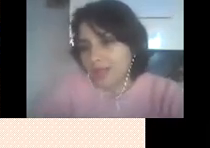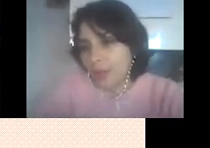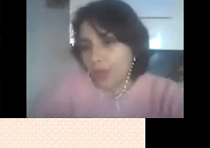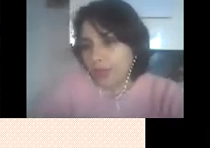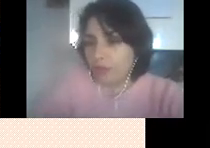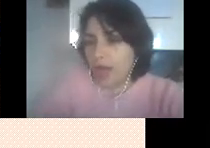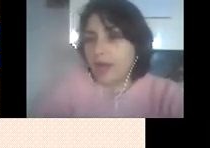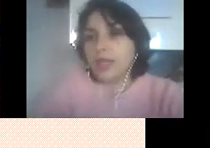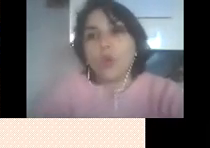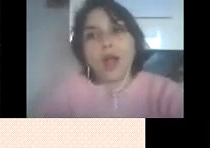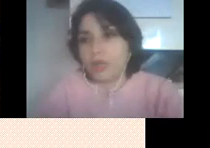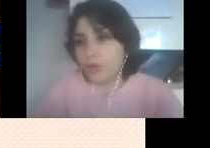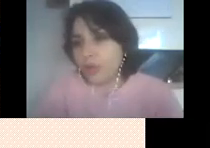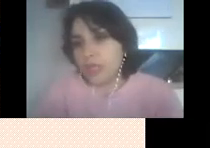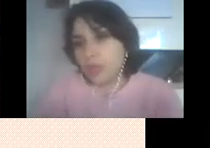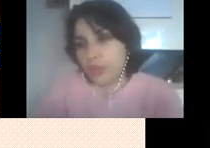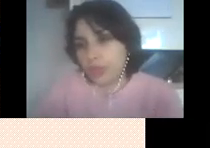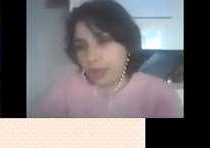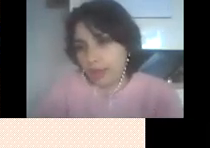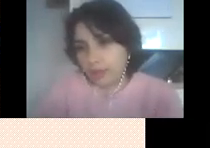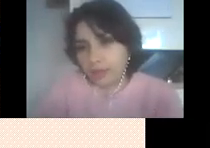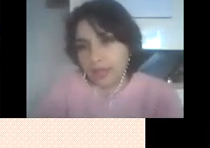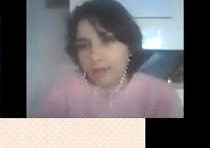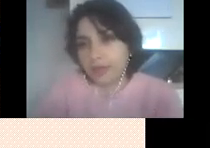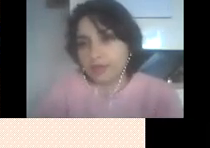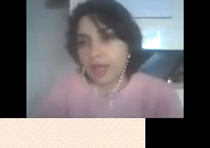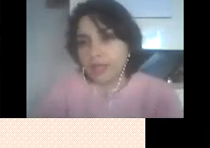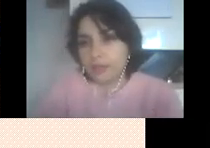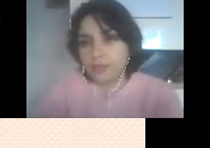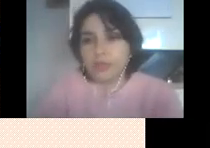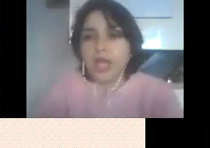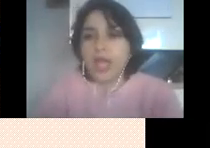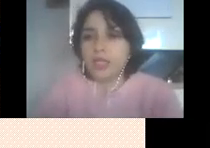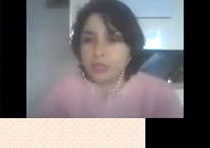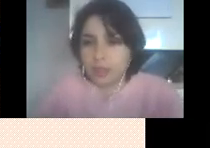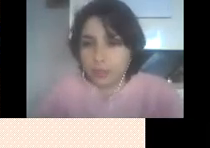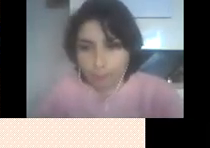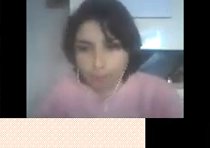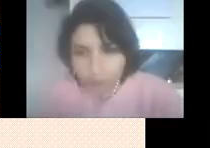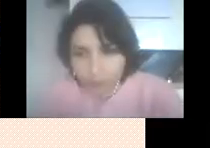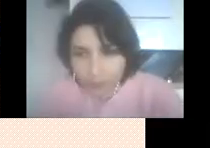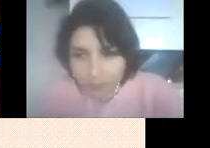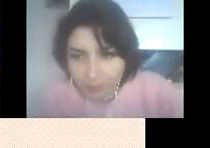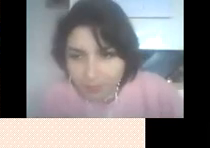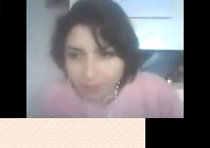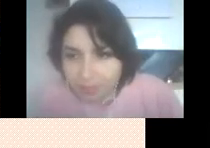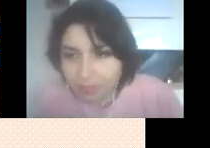¿Cuál se puede doblar y cuál no y por qué? Ya ven, ahí está. Ya, y si bien. La